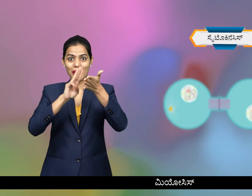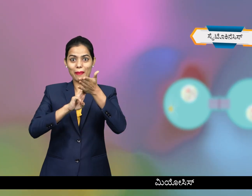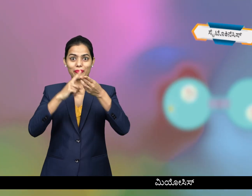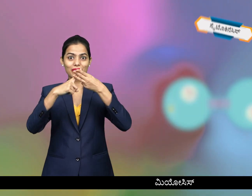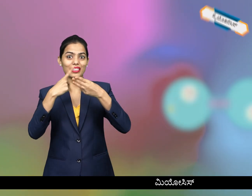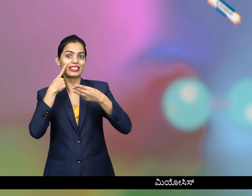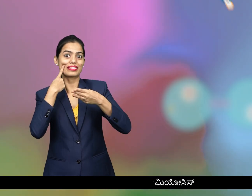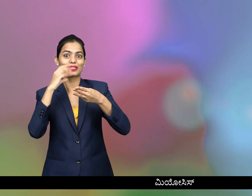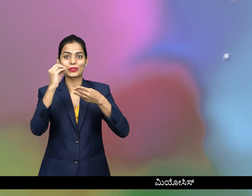ಮಿಯೋಸಿಸ್,